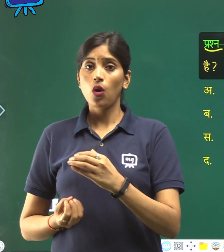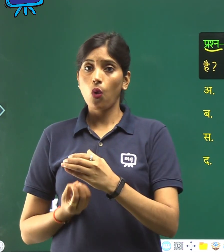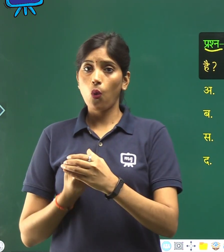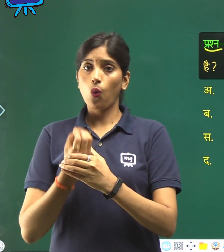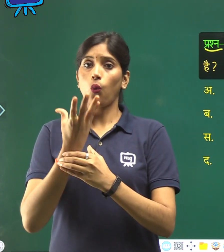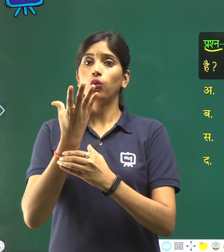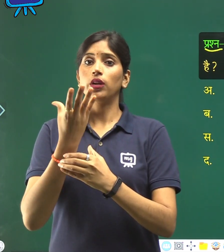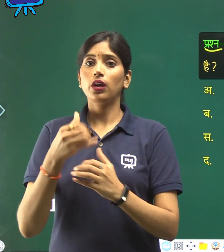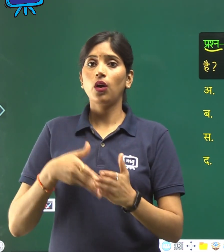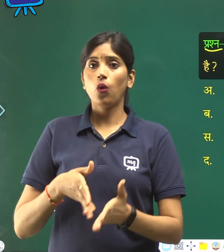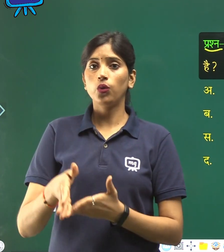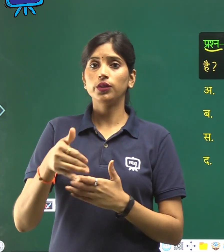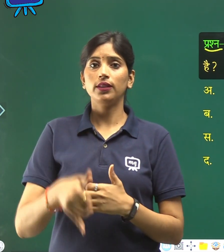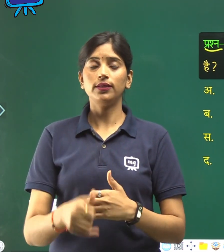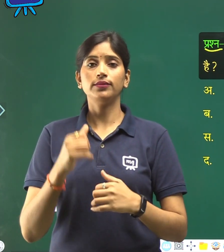उदय होता है?